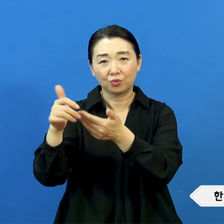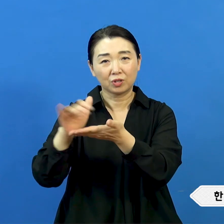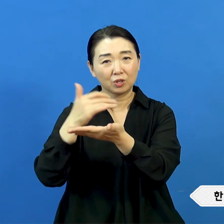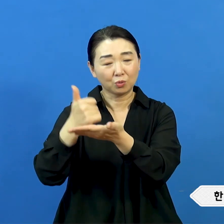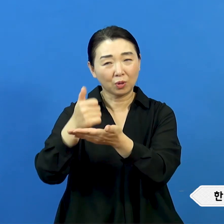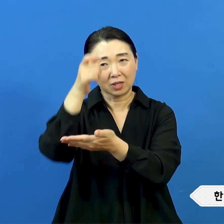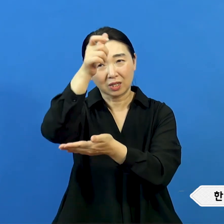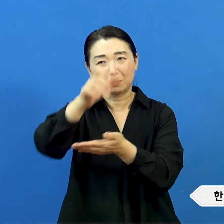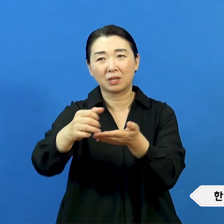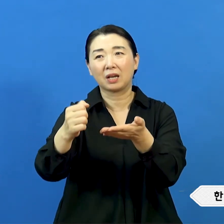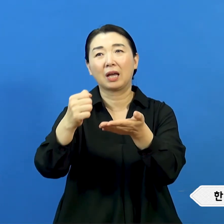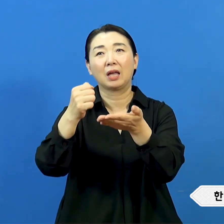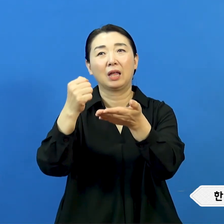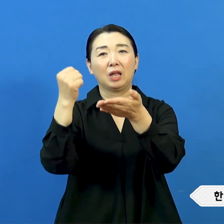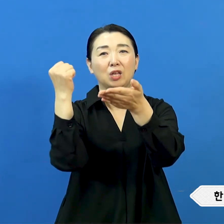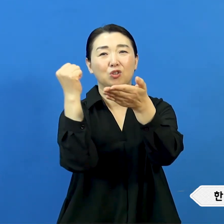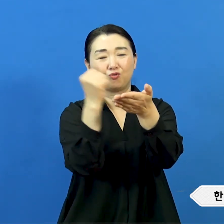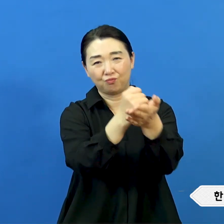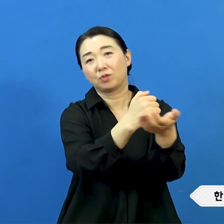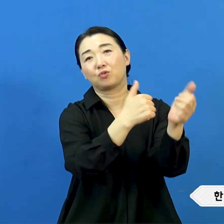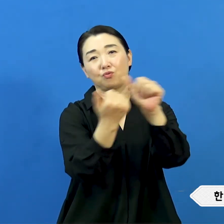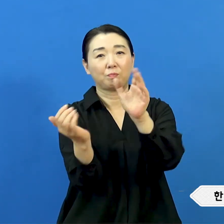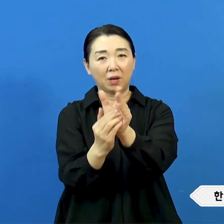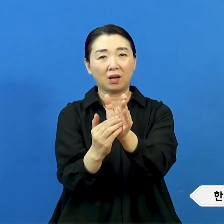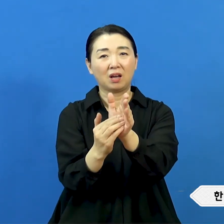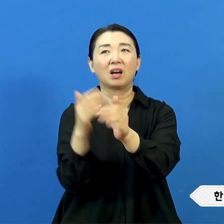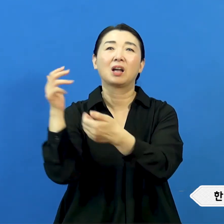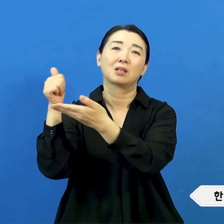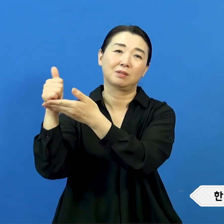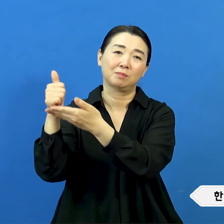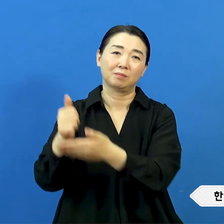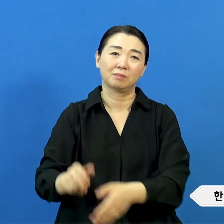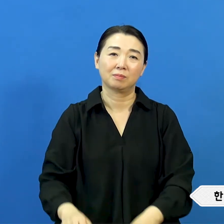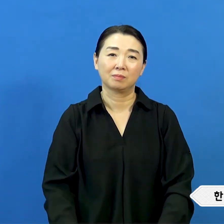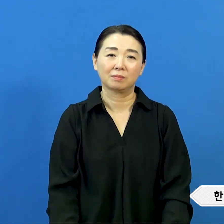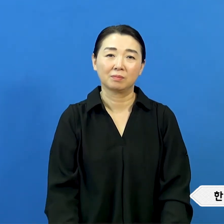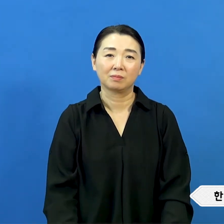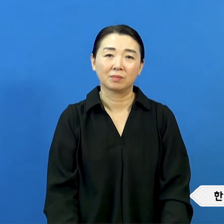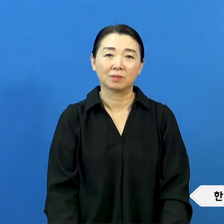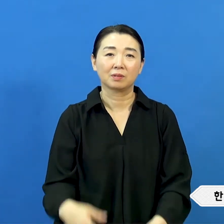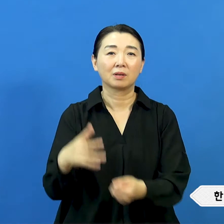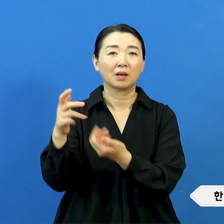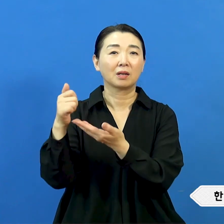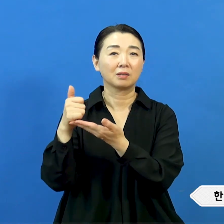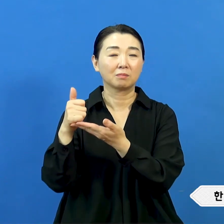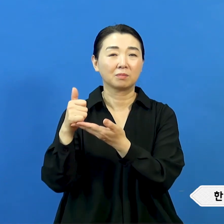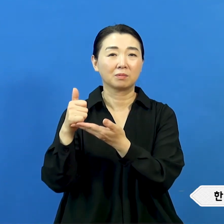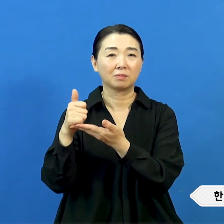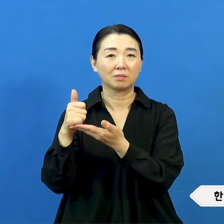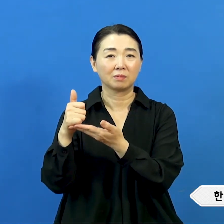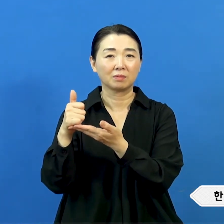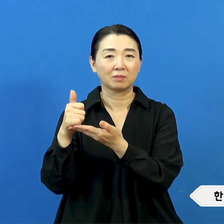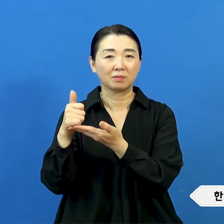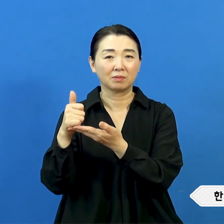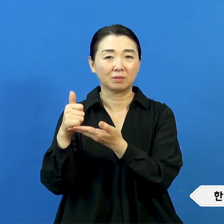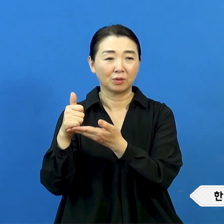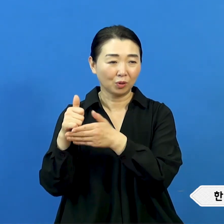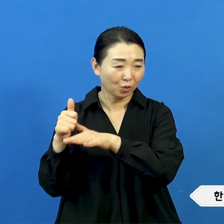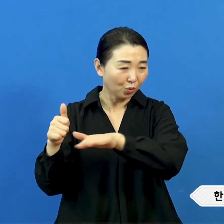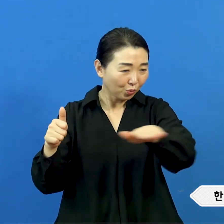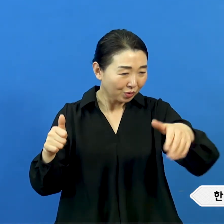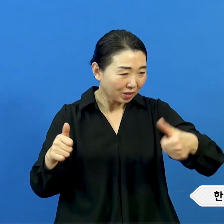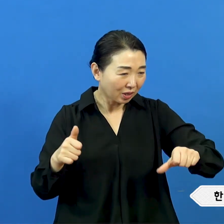죽으시기까지 하신 분이 하나님이시지 않습니까? 그런 하나님이 자기 자녀들이